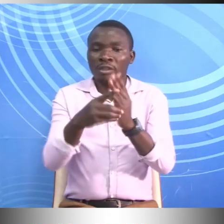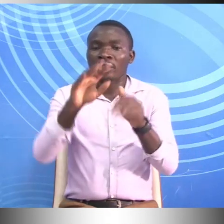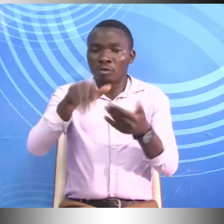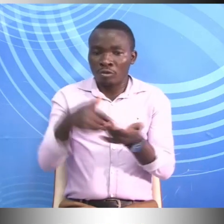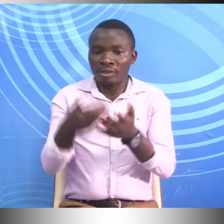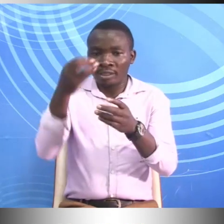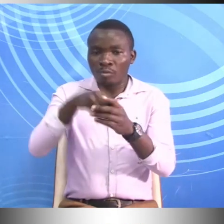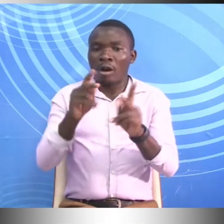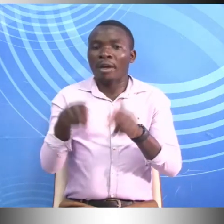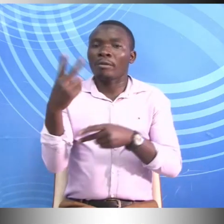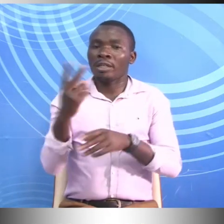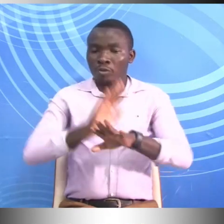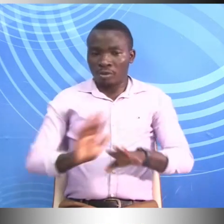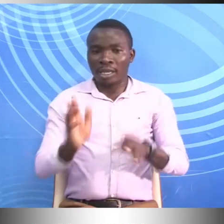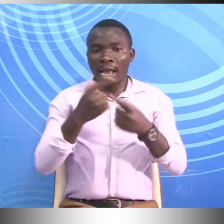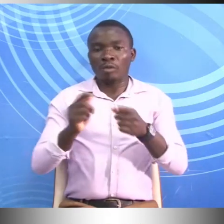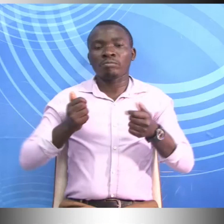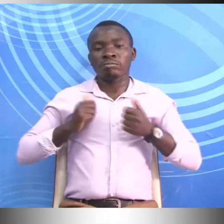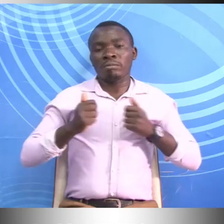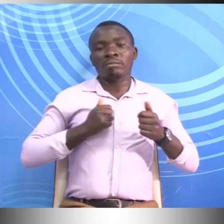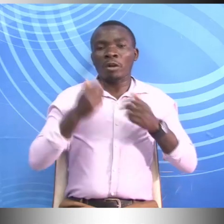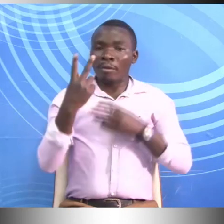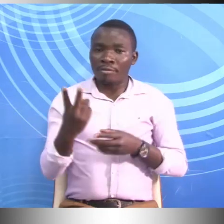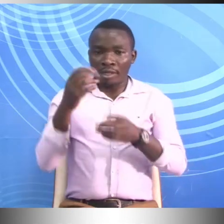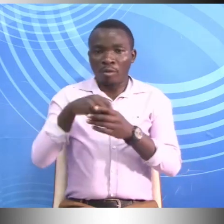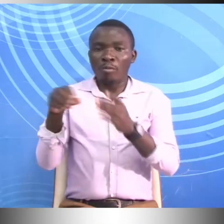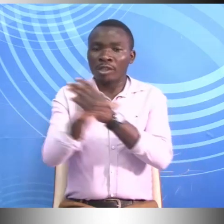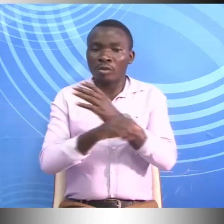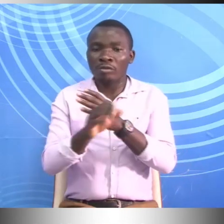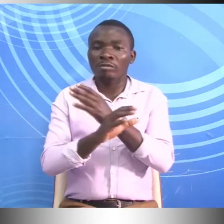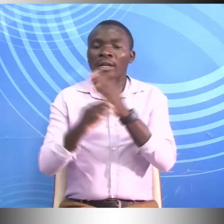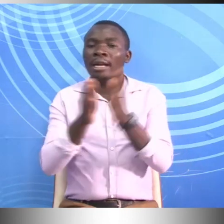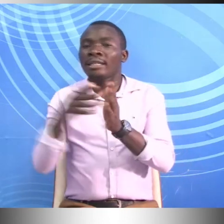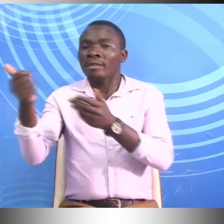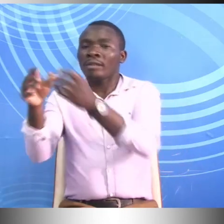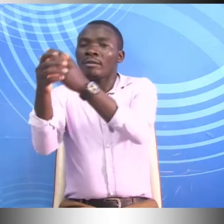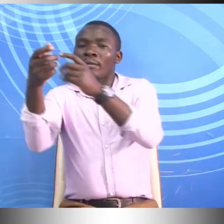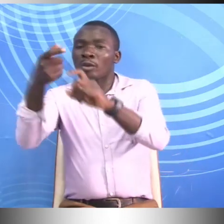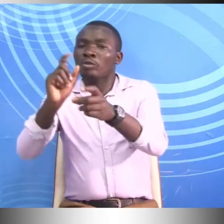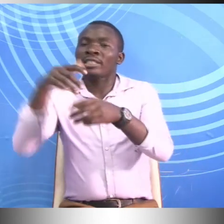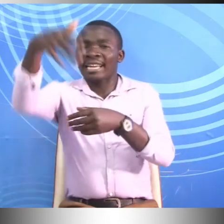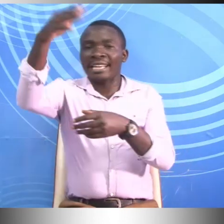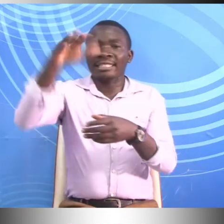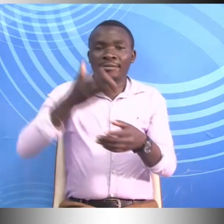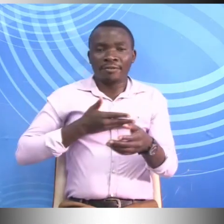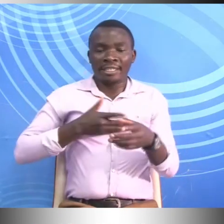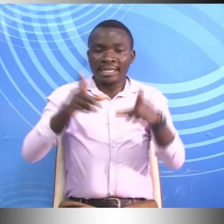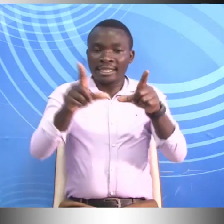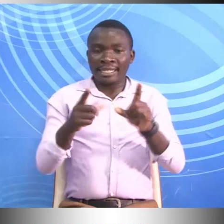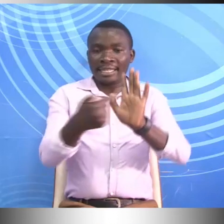ba mukerarugendo b'imbere mu gihugu ndetse n'abavuye hanze ariko bafite icyemezo cy'uko bipimishije icyorezo